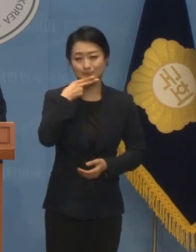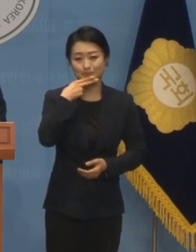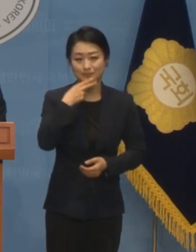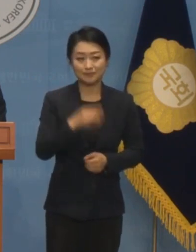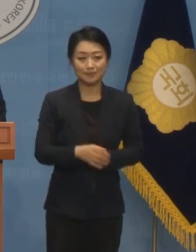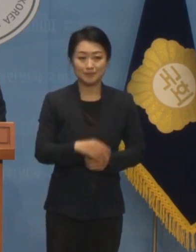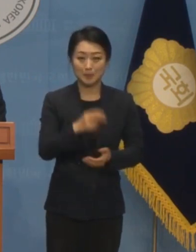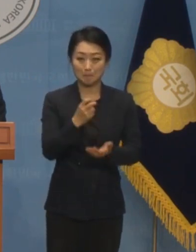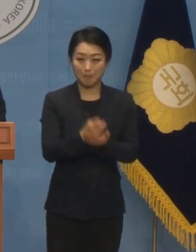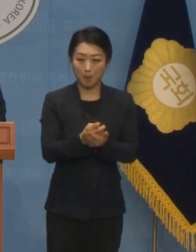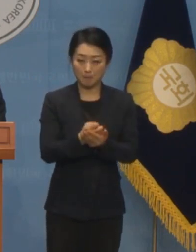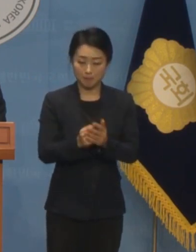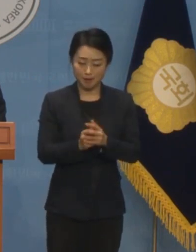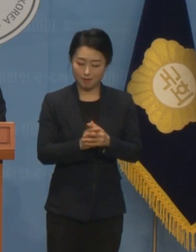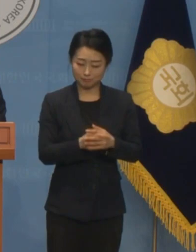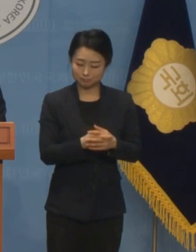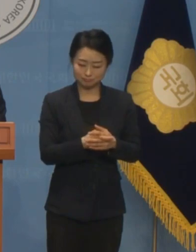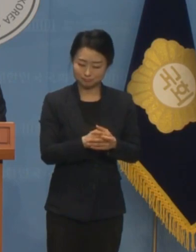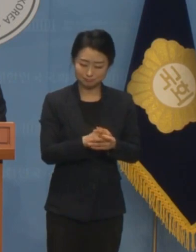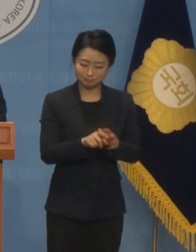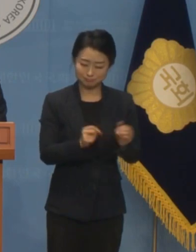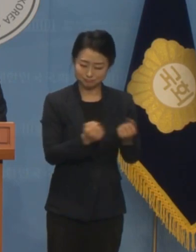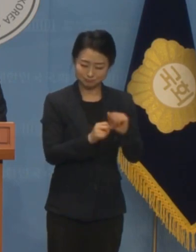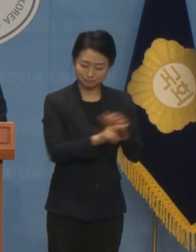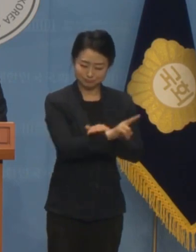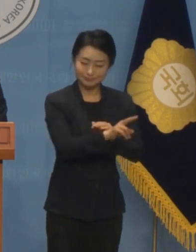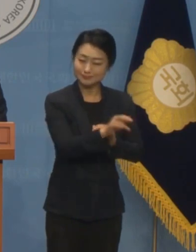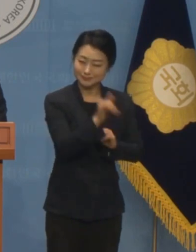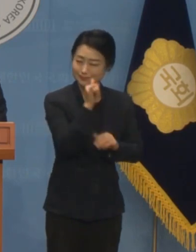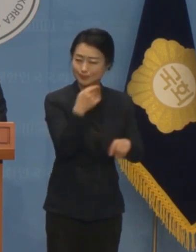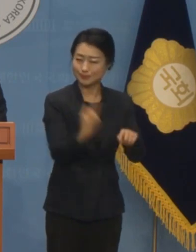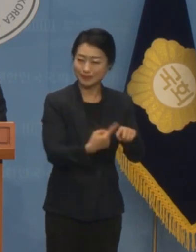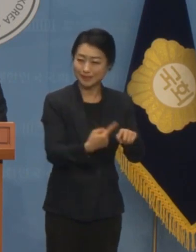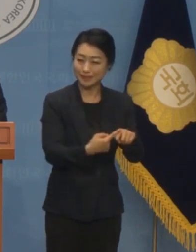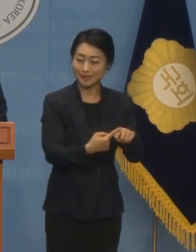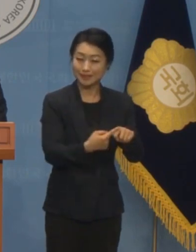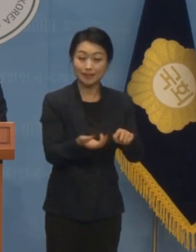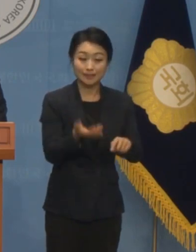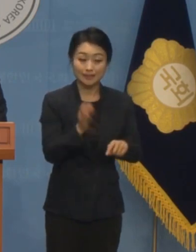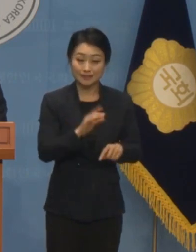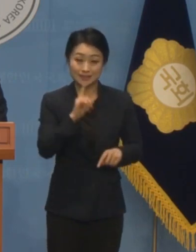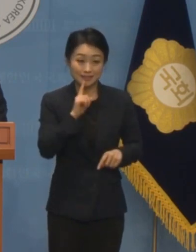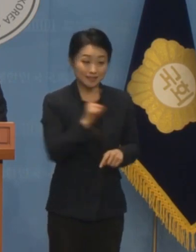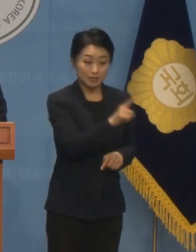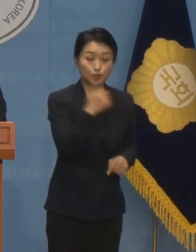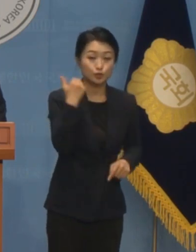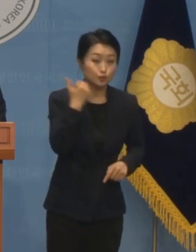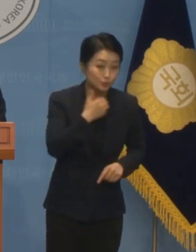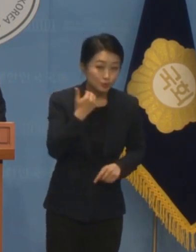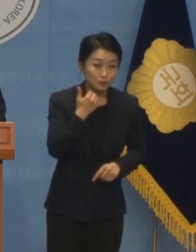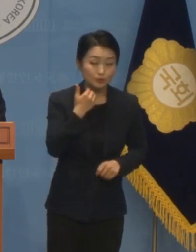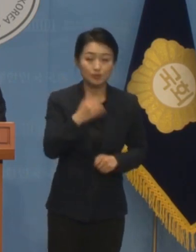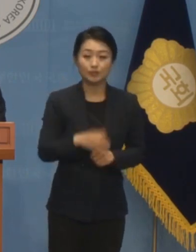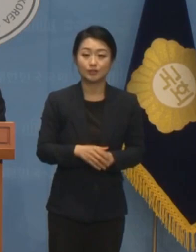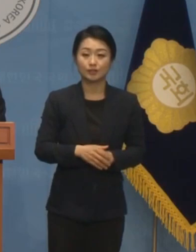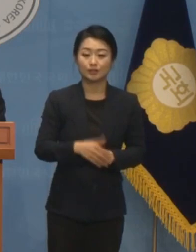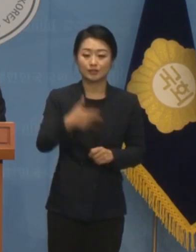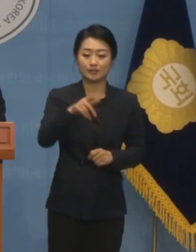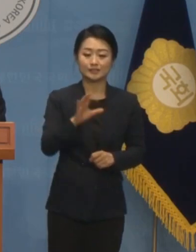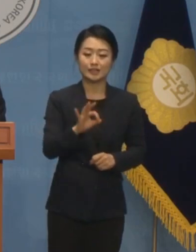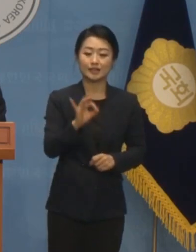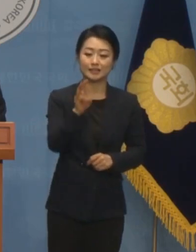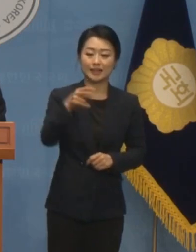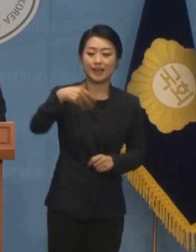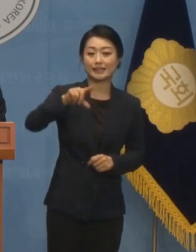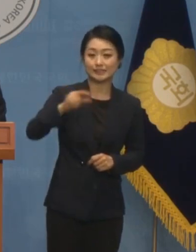법꾸라지다운 대응입니다. 그러나 이 문제를 제기한 사람은 다름 아닌 찐윤어로 평가받는